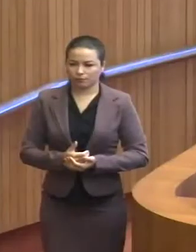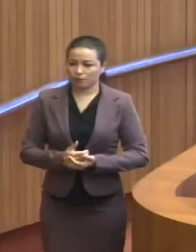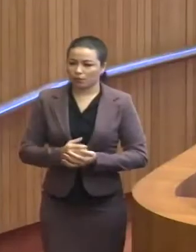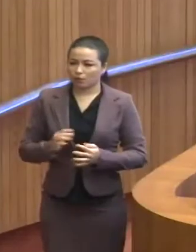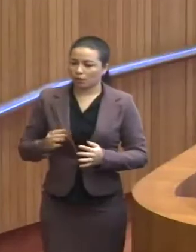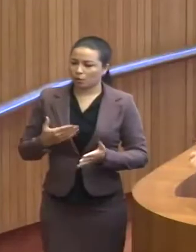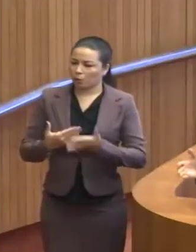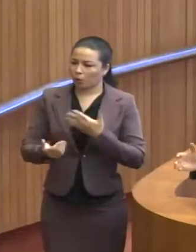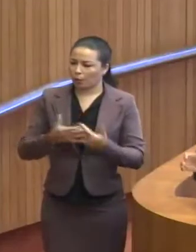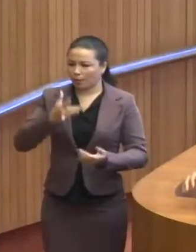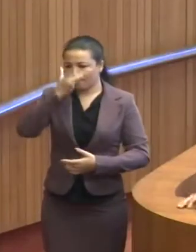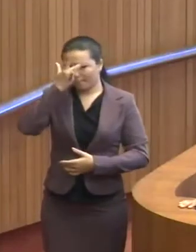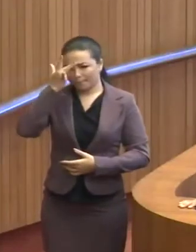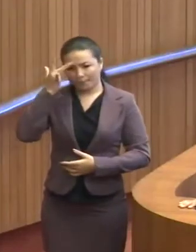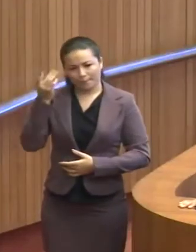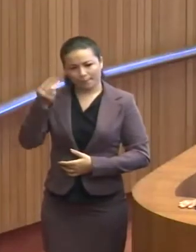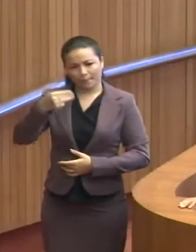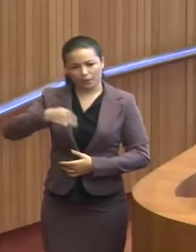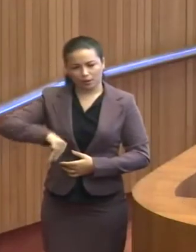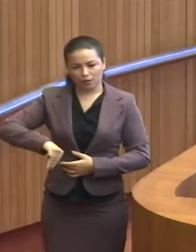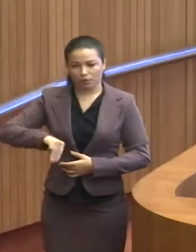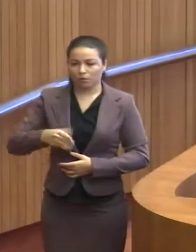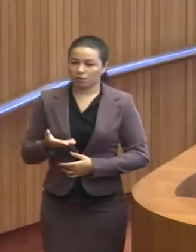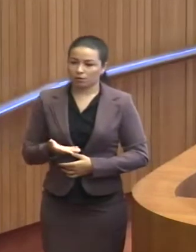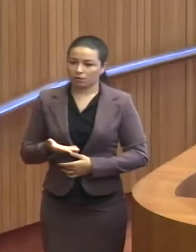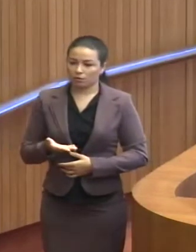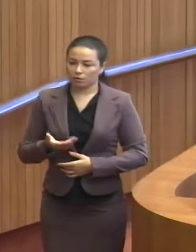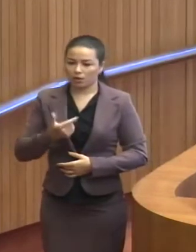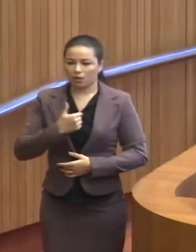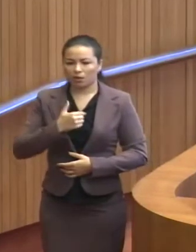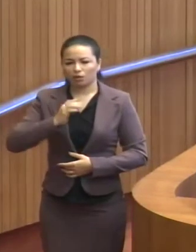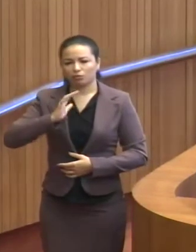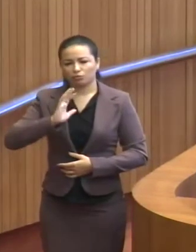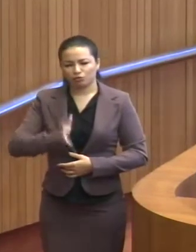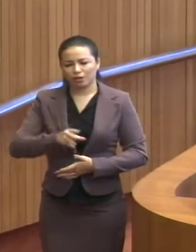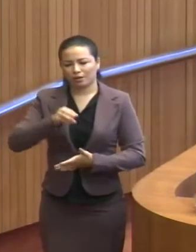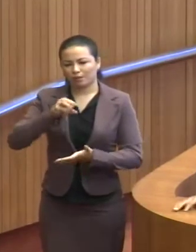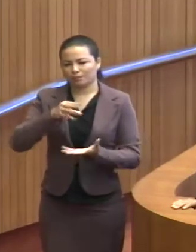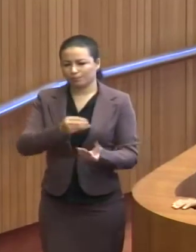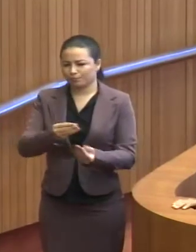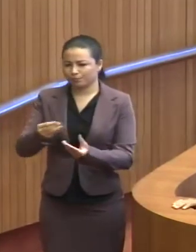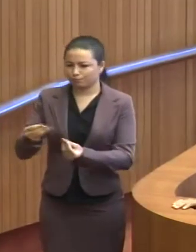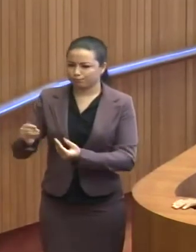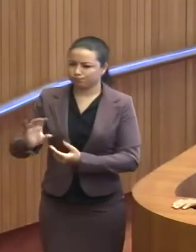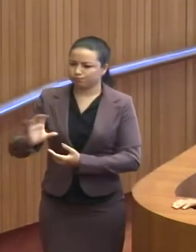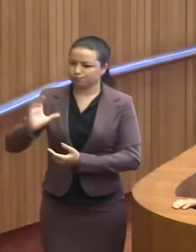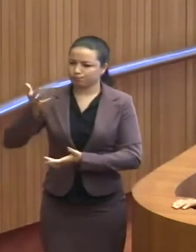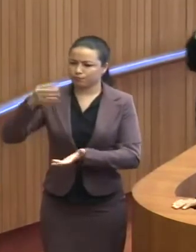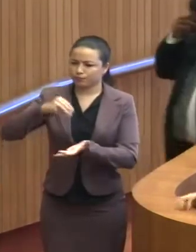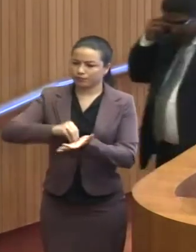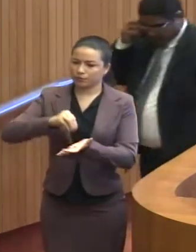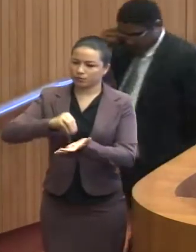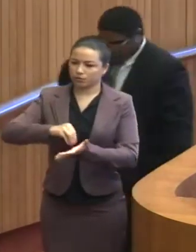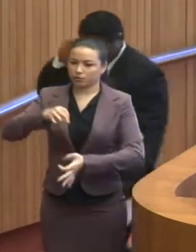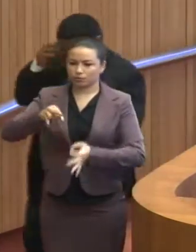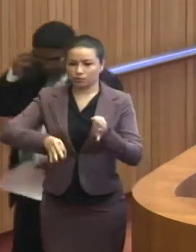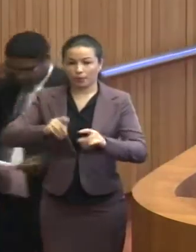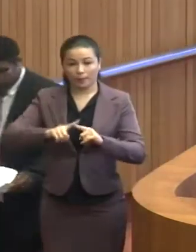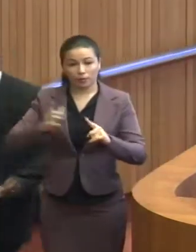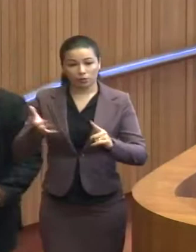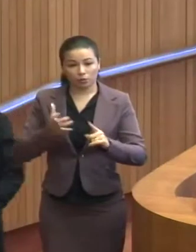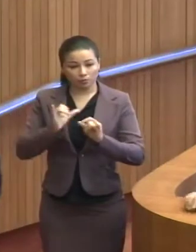assim como qualquer maranhense, eu fui vítima de muitas injustiças. Mas